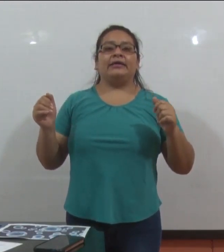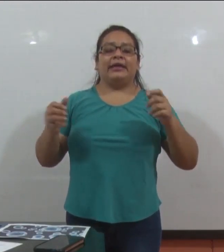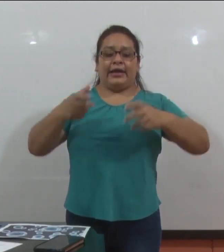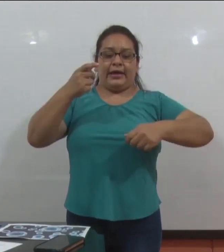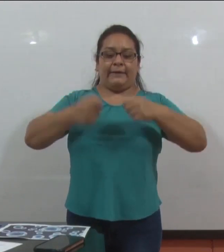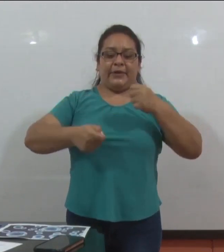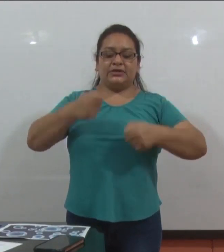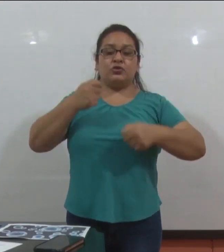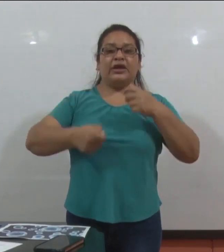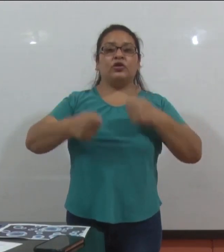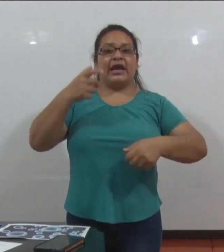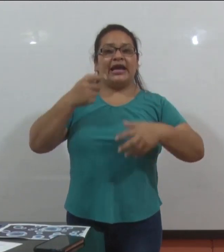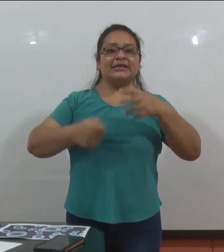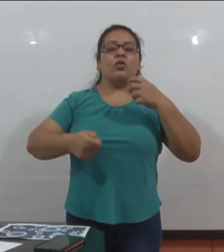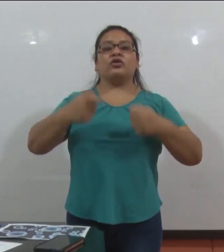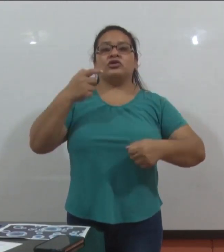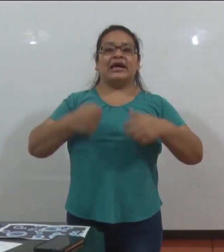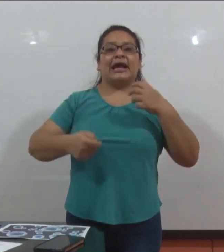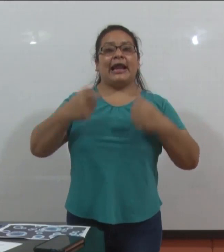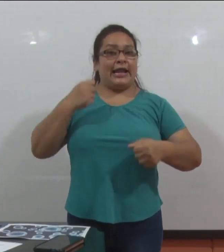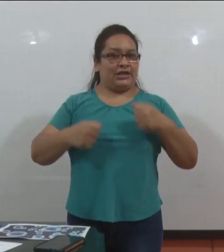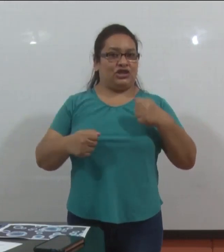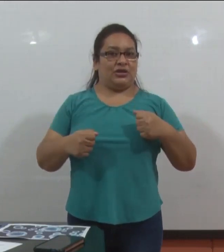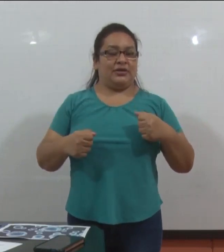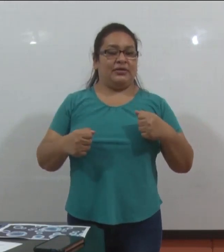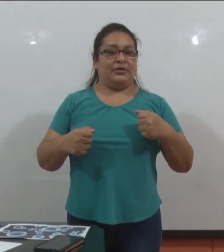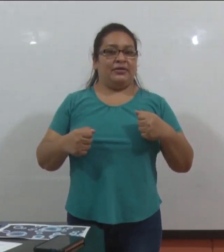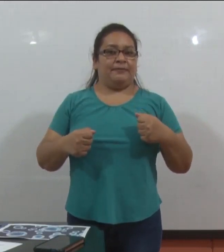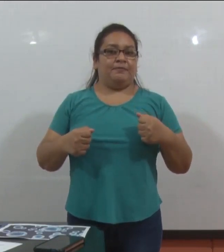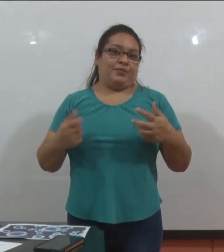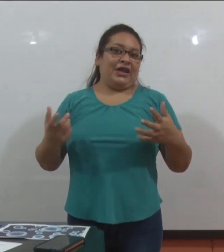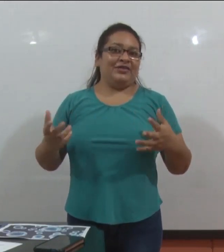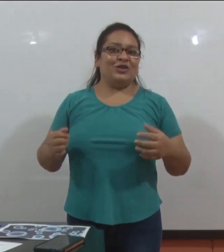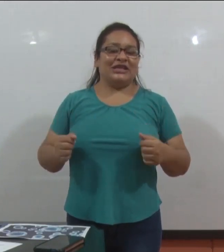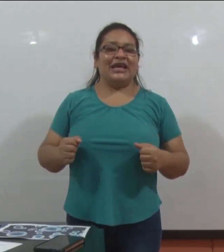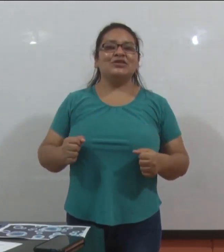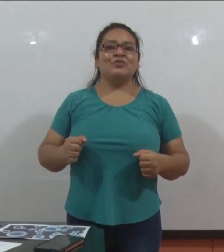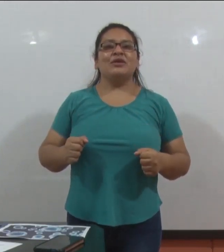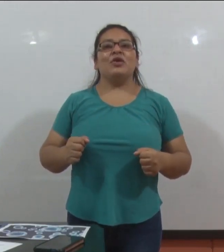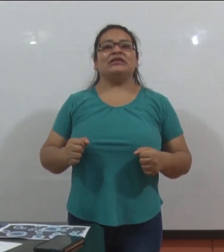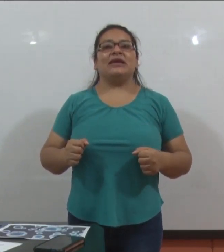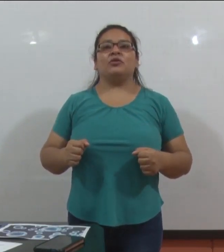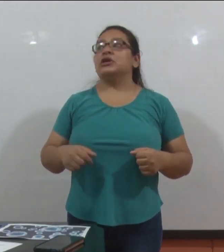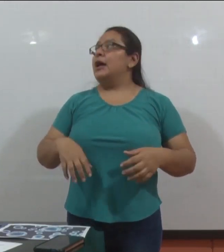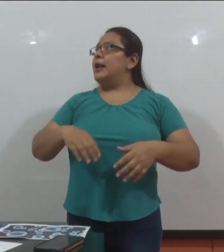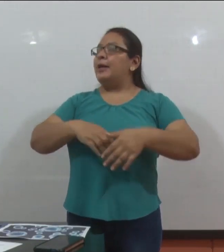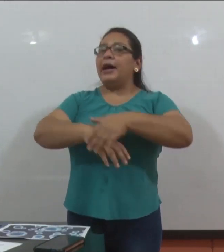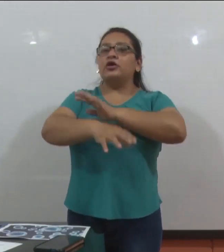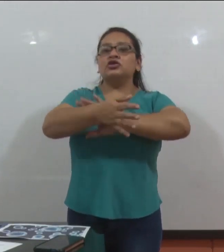de instrumento que hacen cuando sacan la leche. Entonces eso mismo hacemos, lavarnos